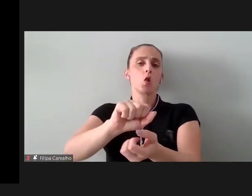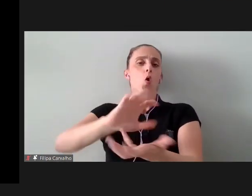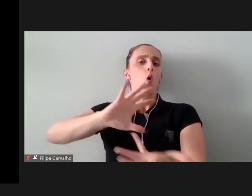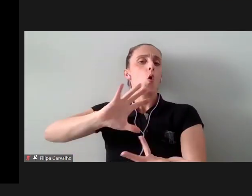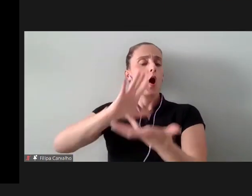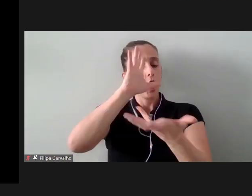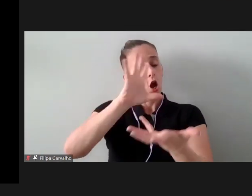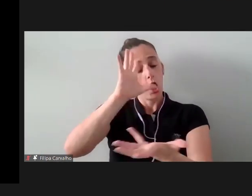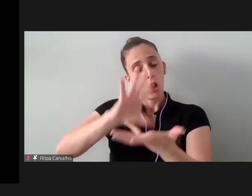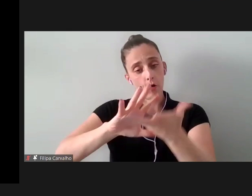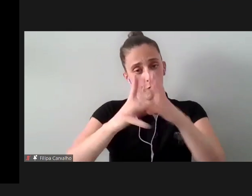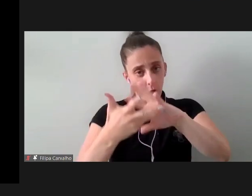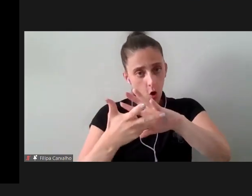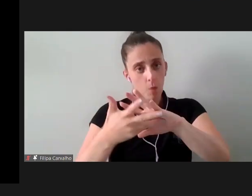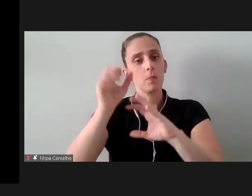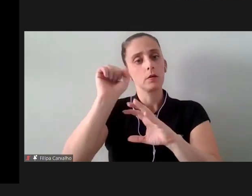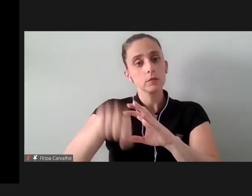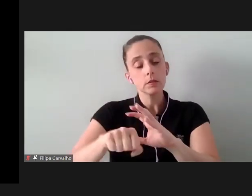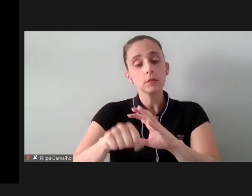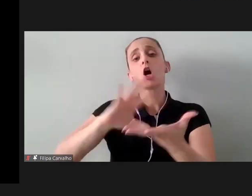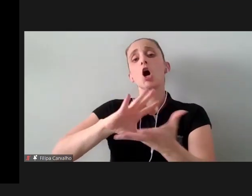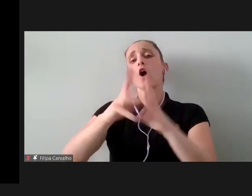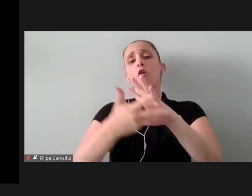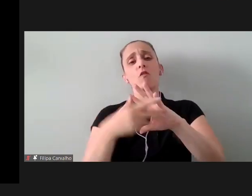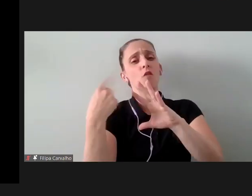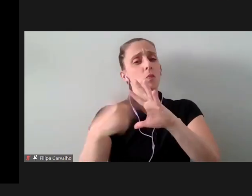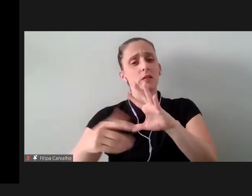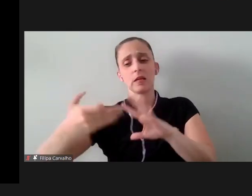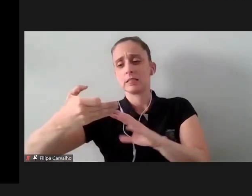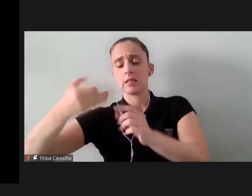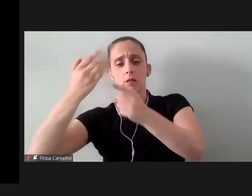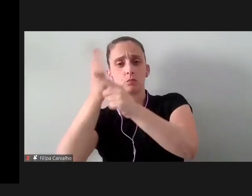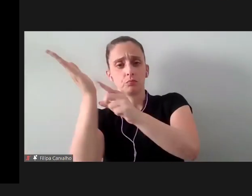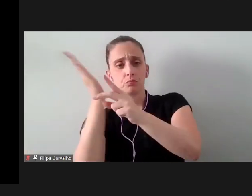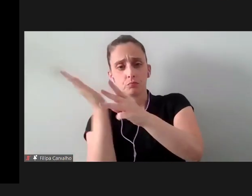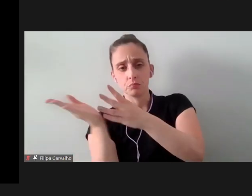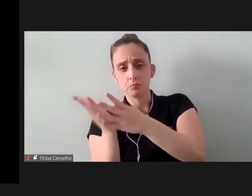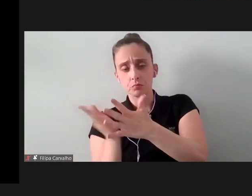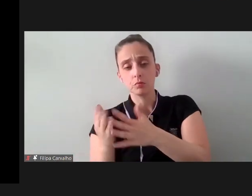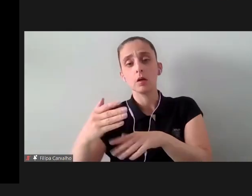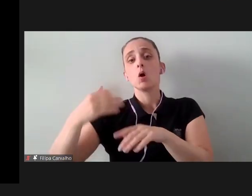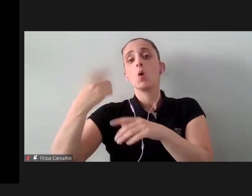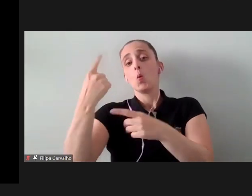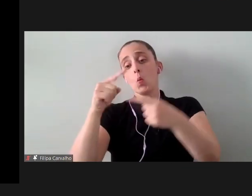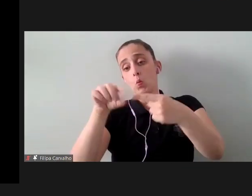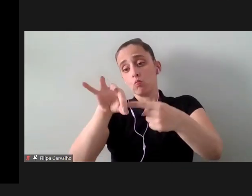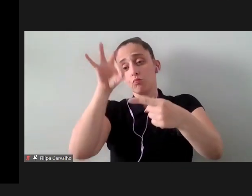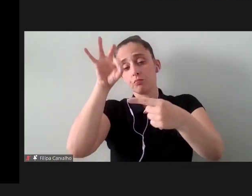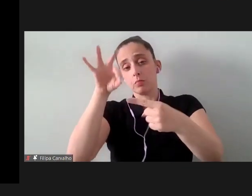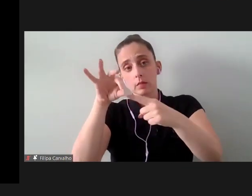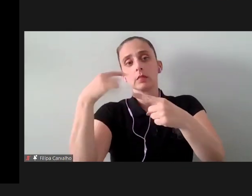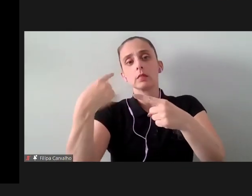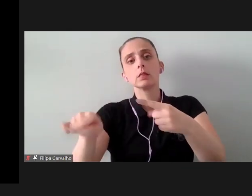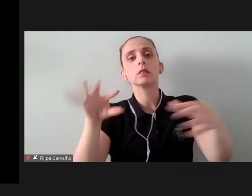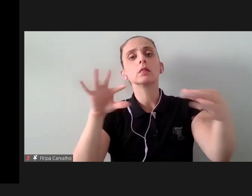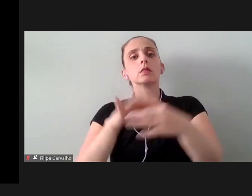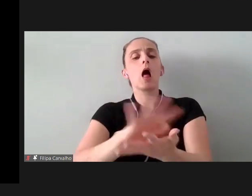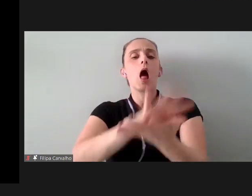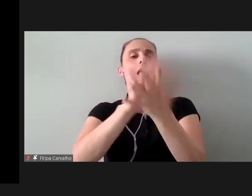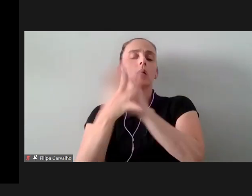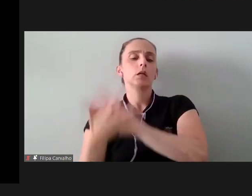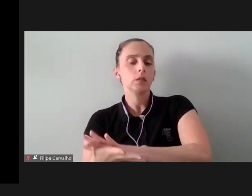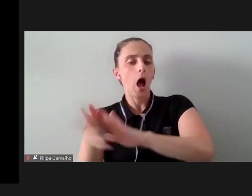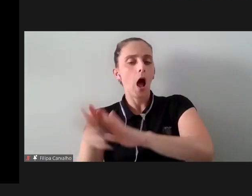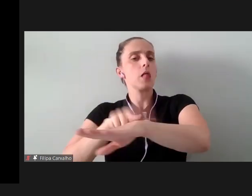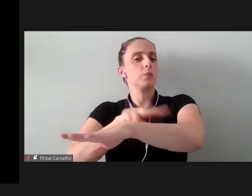do Estado em Angola tem vários eixos, são 7 eixos, e um dos eixos da reforma do Estado tem a ver com a reforma